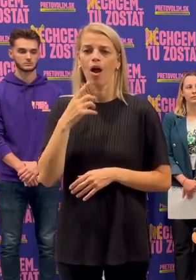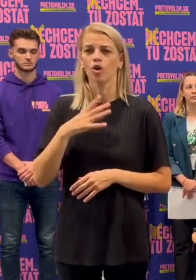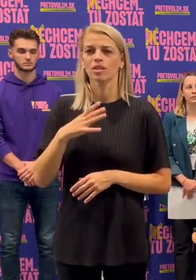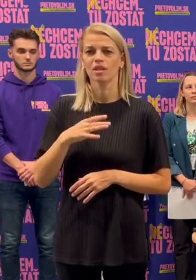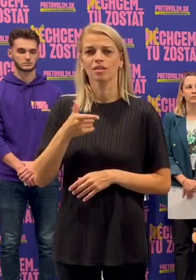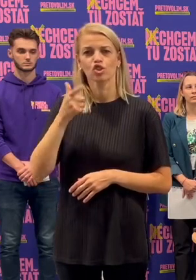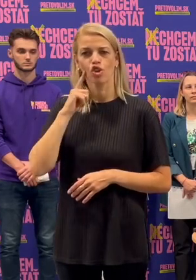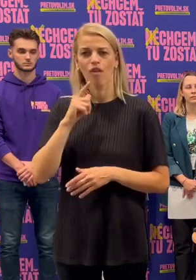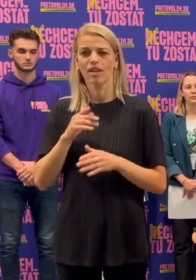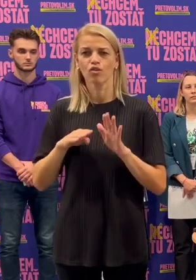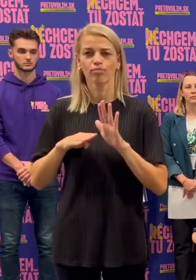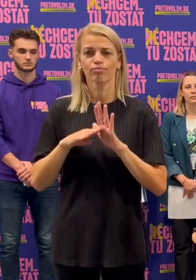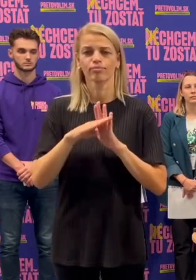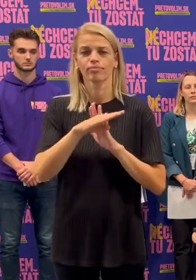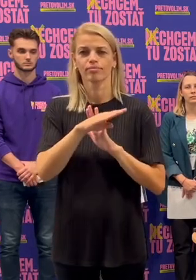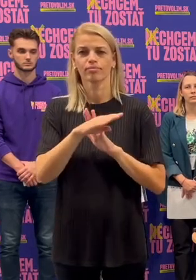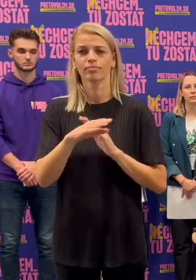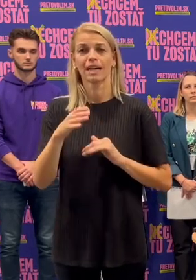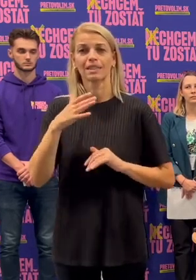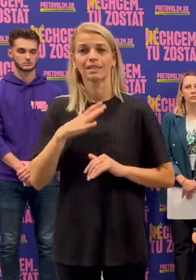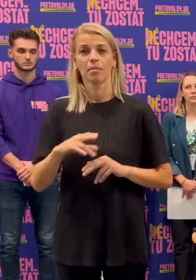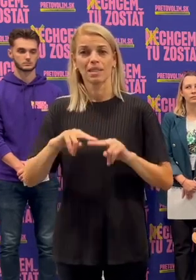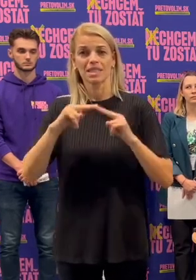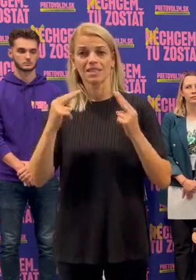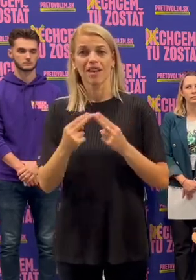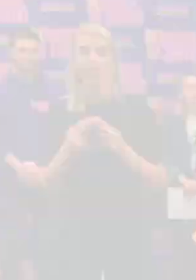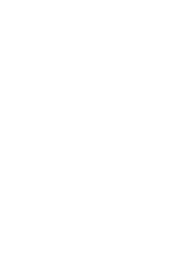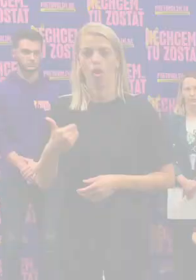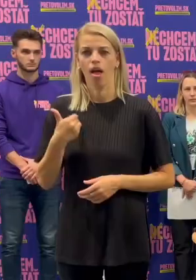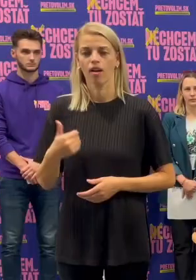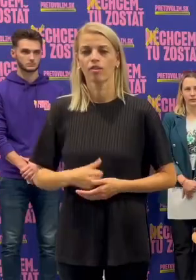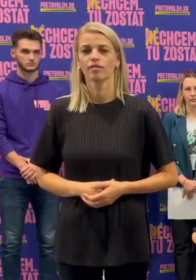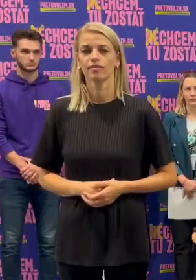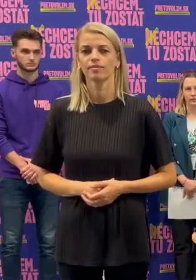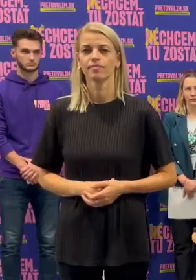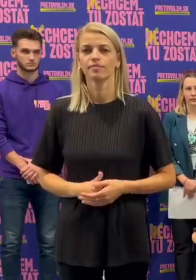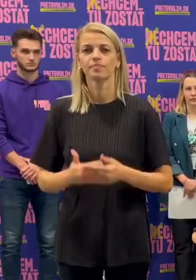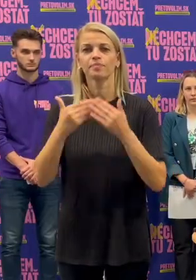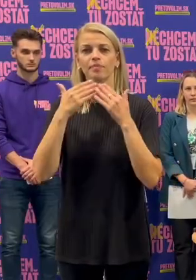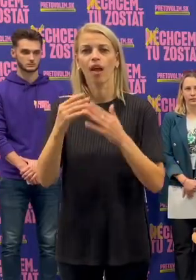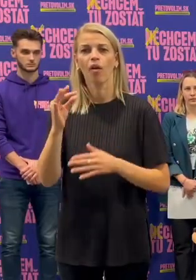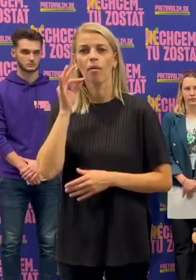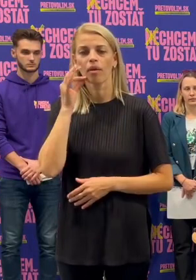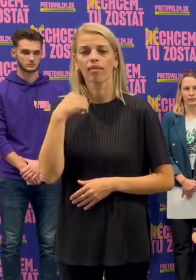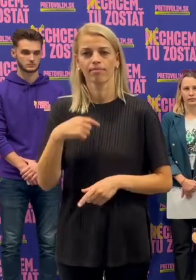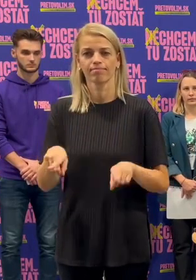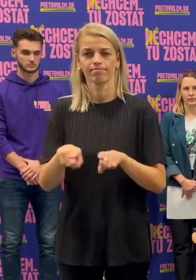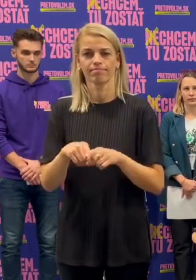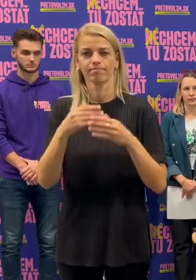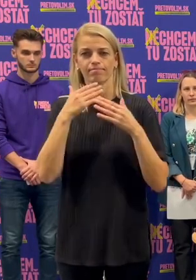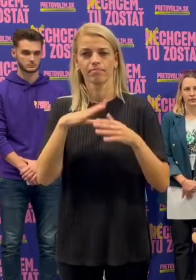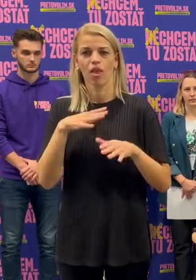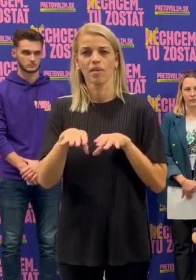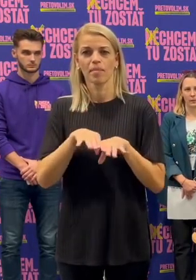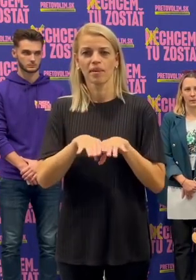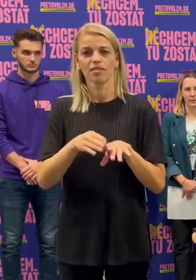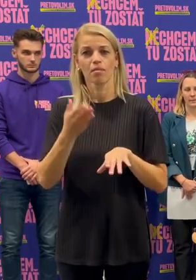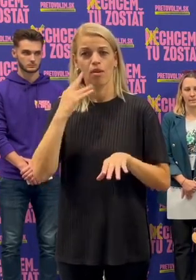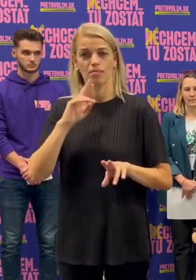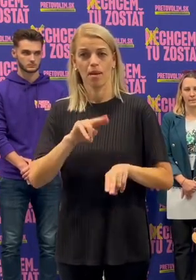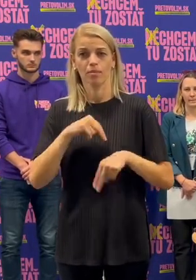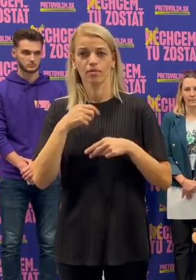vyvíjalo a aký svet tu chce zanechať nielen pre nás, ale aj pre naše deti. Ďakujem pekne a ja musím poďakovať pánovi ministrovi, že sme teda boli